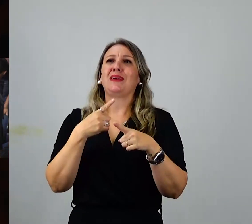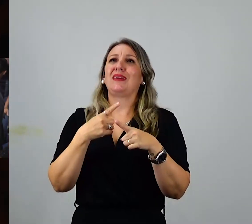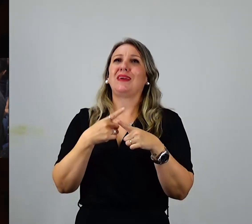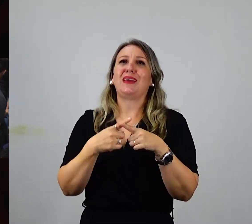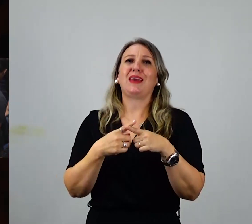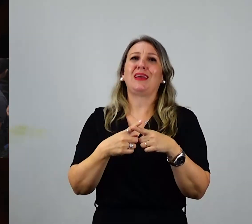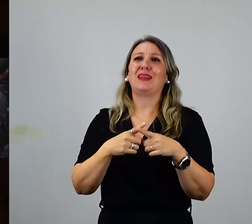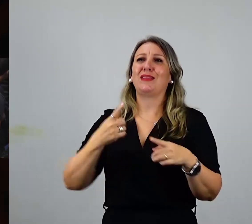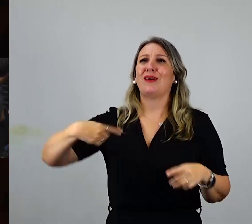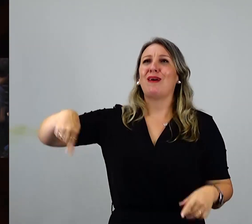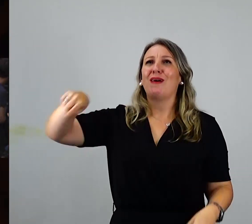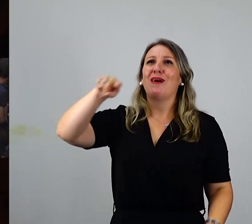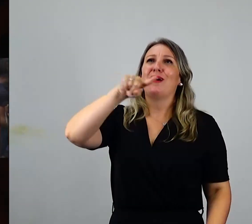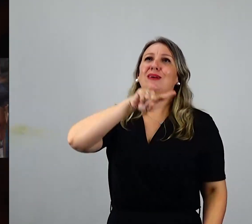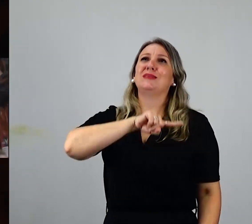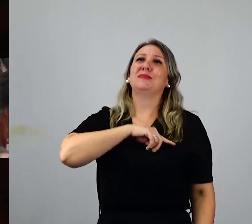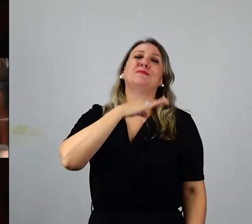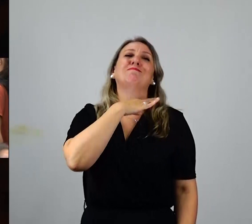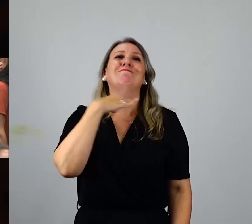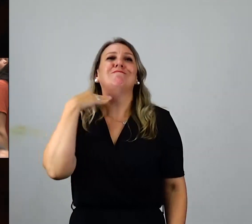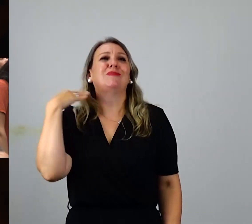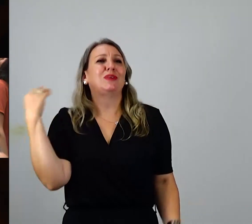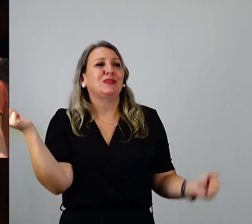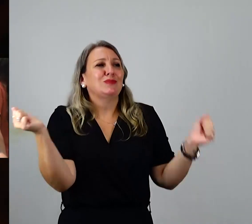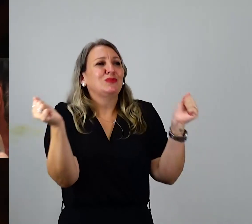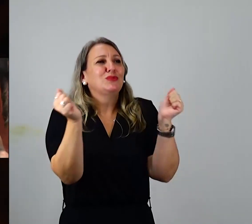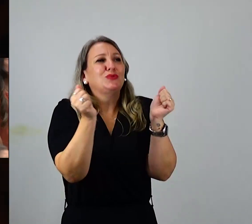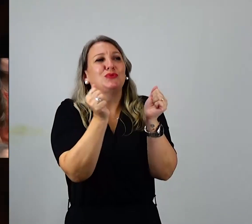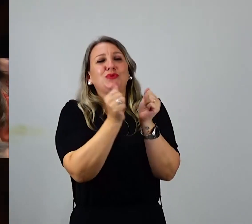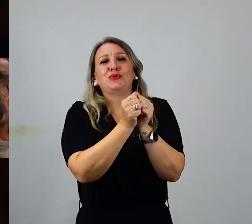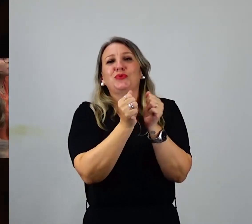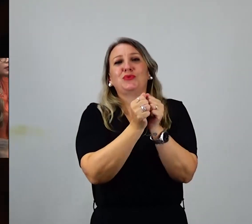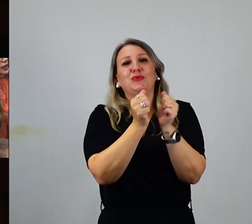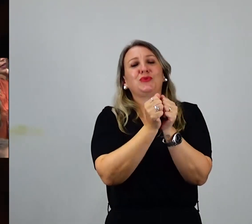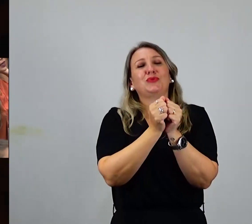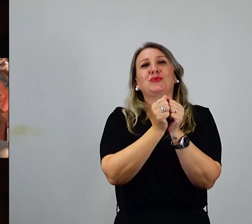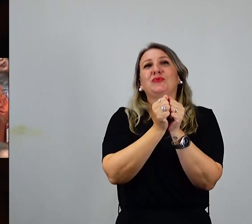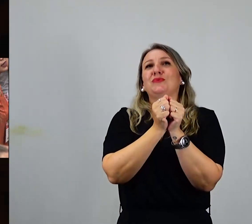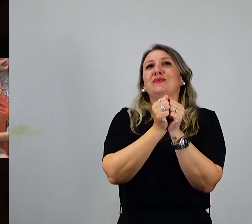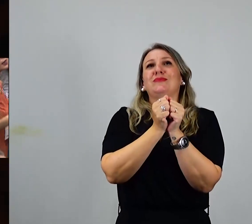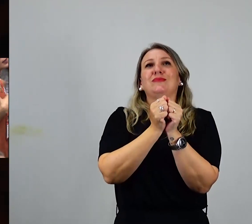Há uma razão para isso. Vocês morreram para essas coisas.